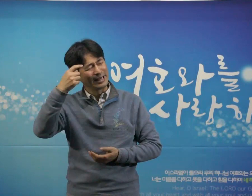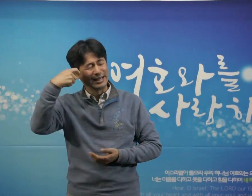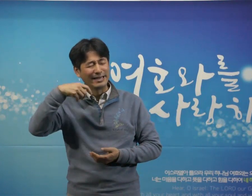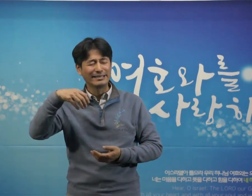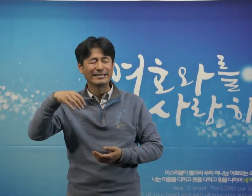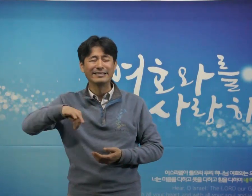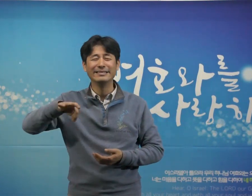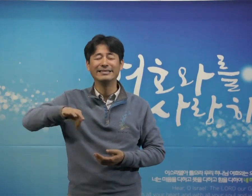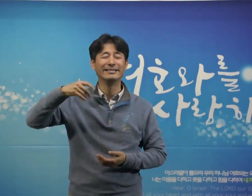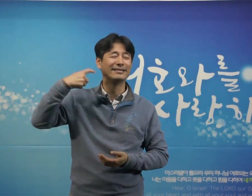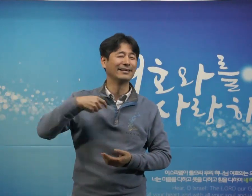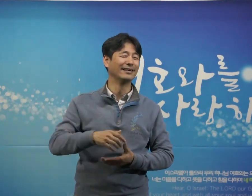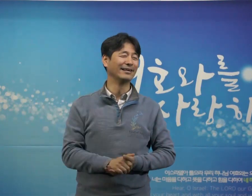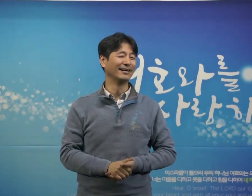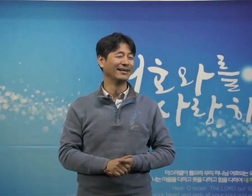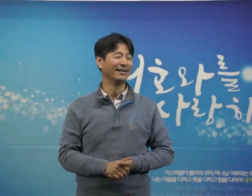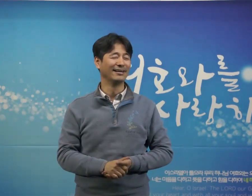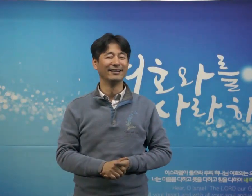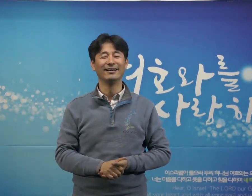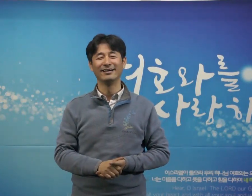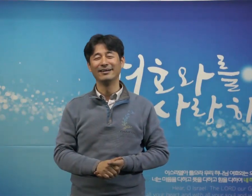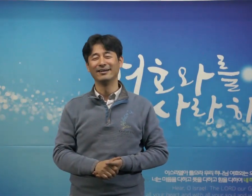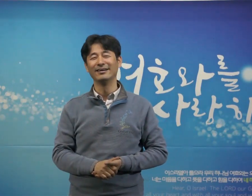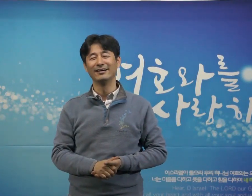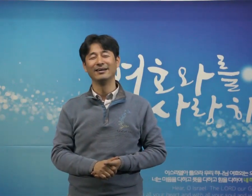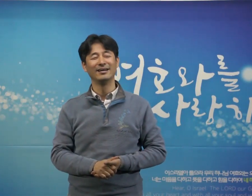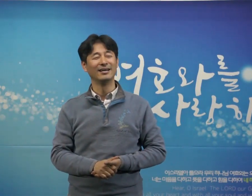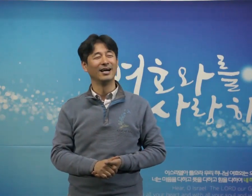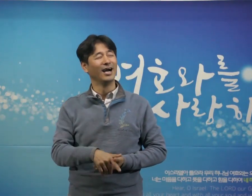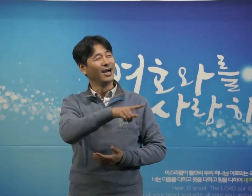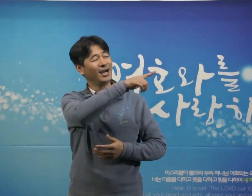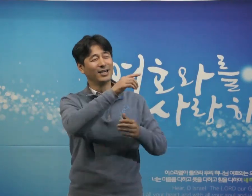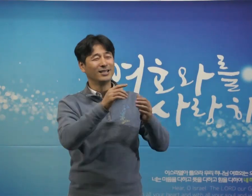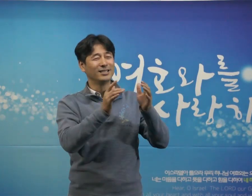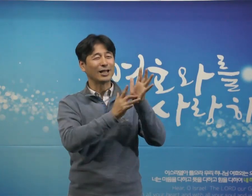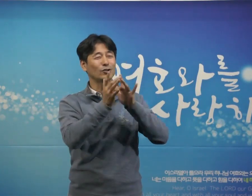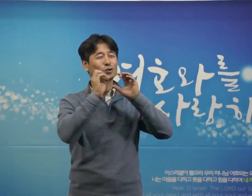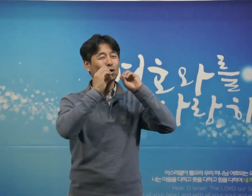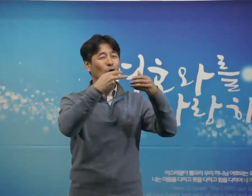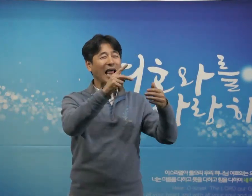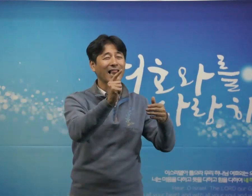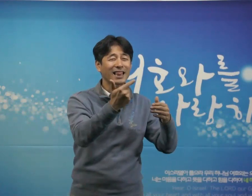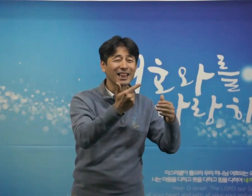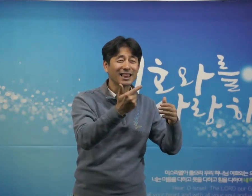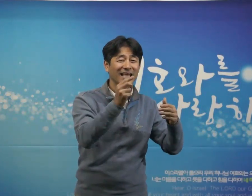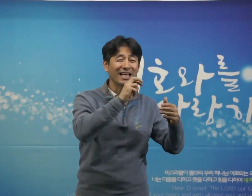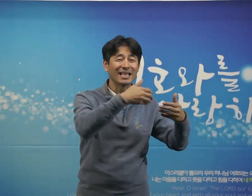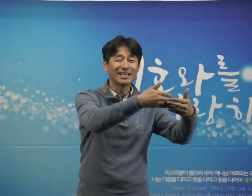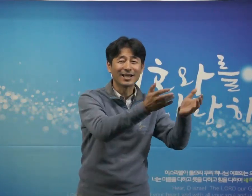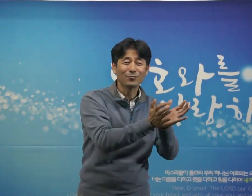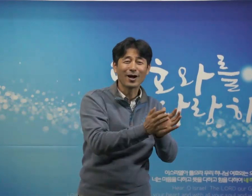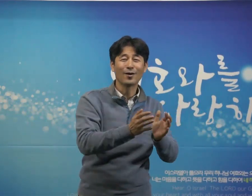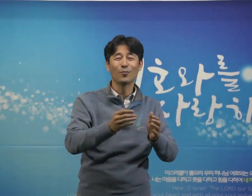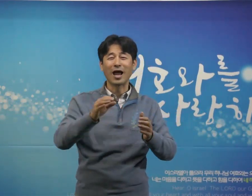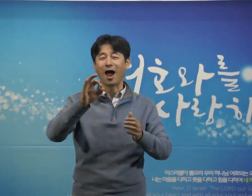쉬운 게 아니라서 좀 그런 부족함이 있습니다. 예를 들면 예수전도단